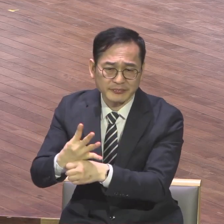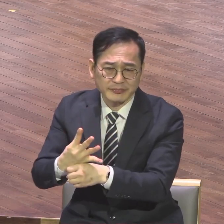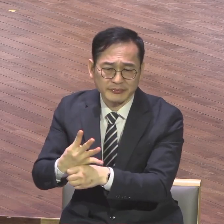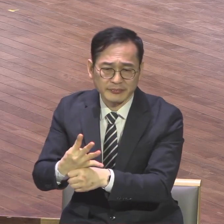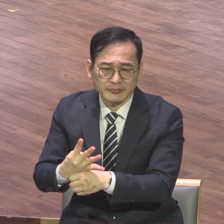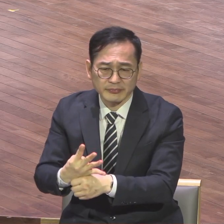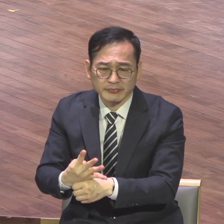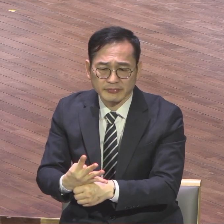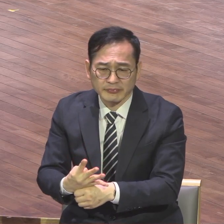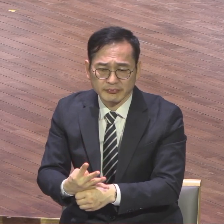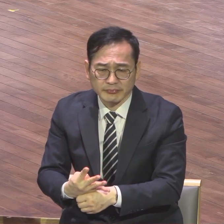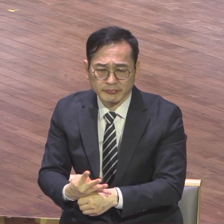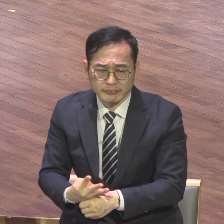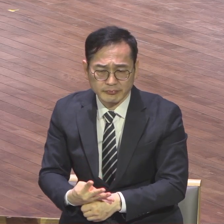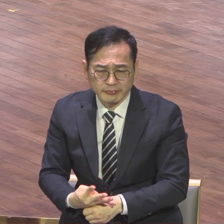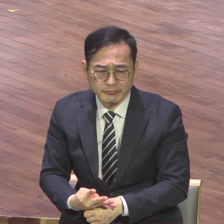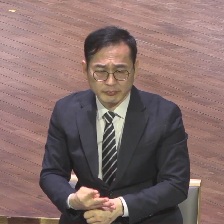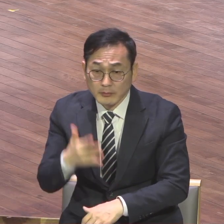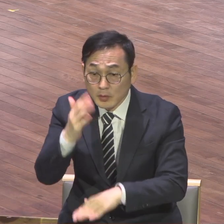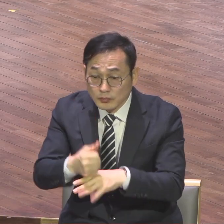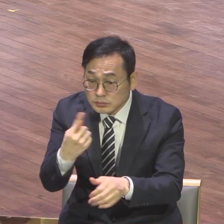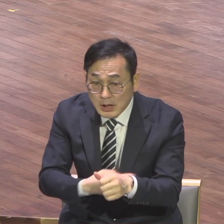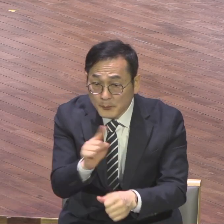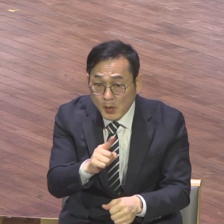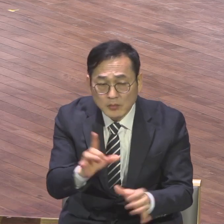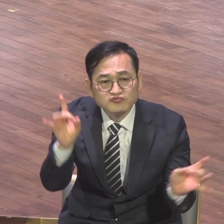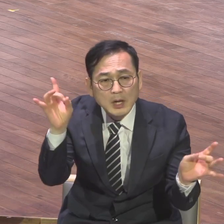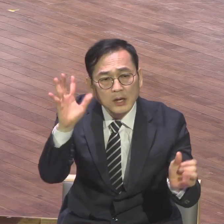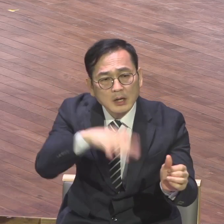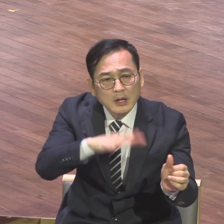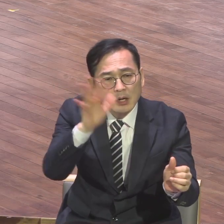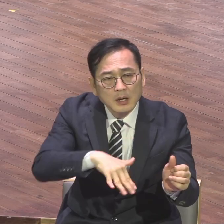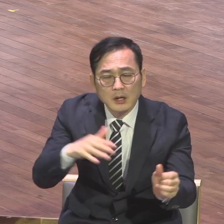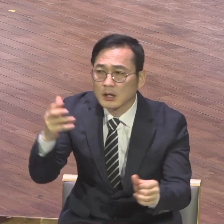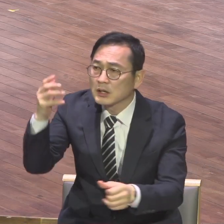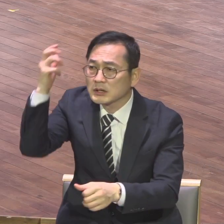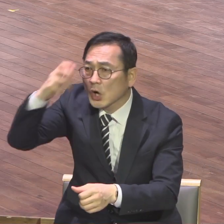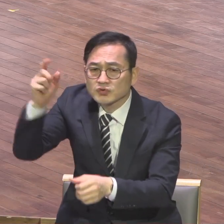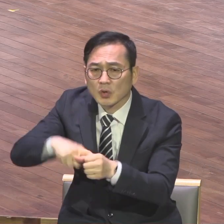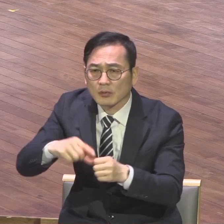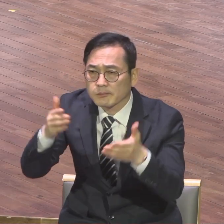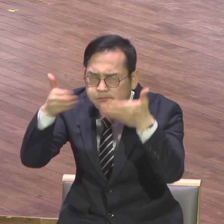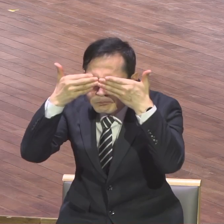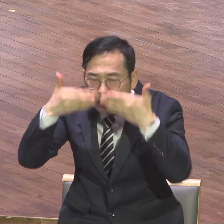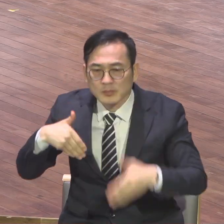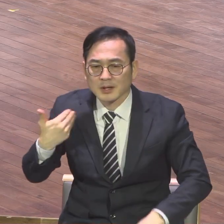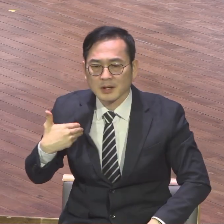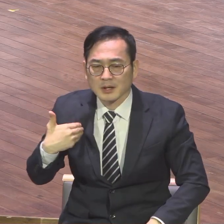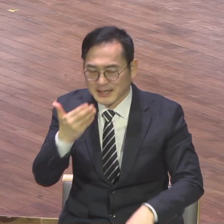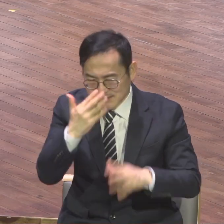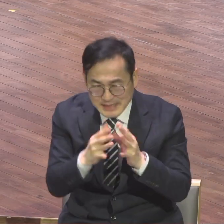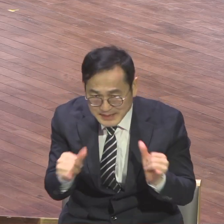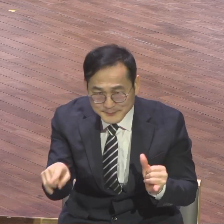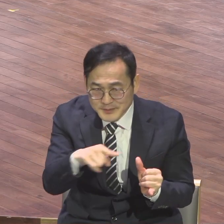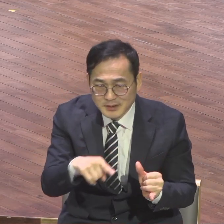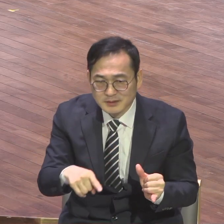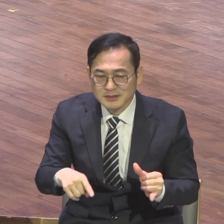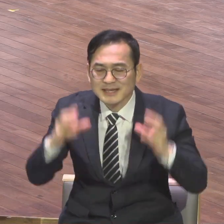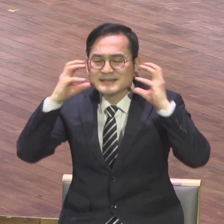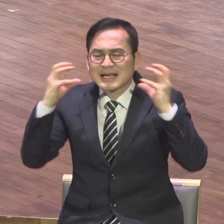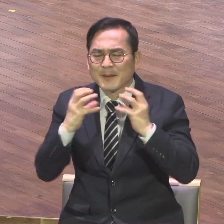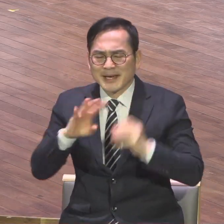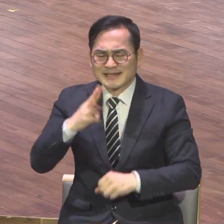들으니까 완전히 그냥 말로 우상 숭배죠. 영적 무감각 상태에 빠졌는데 이스라엘 백성들, 이 세례요한이